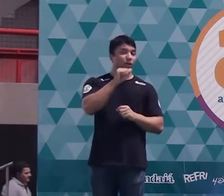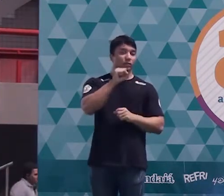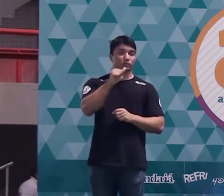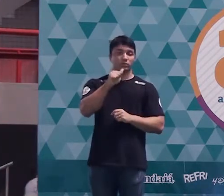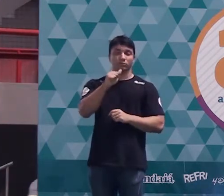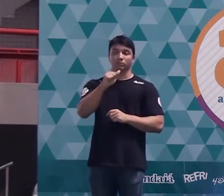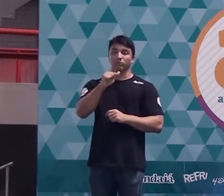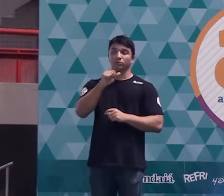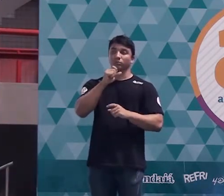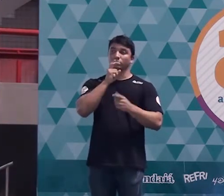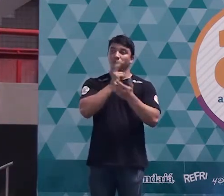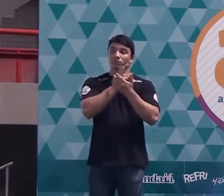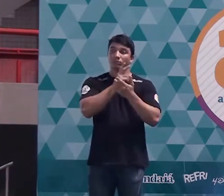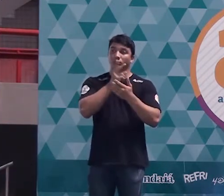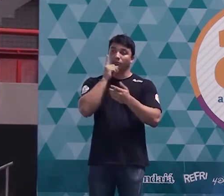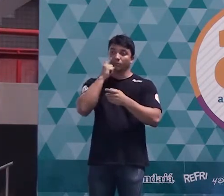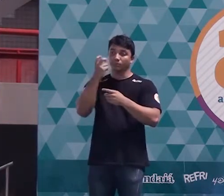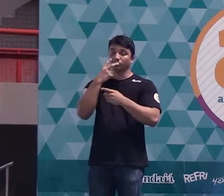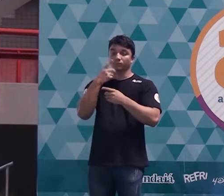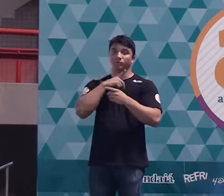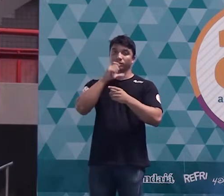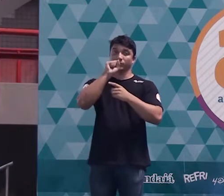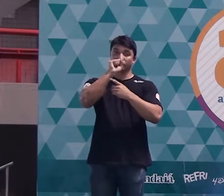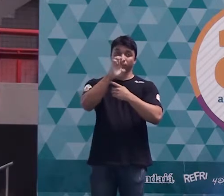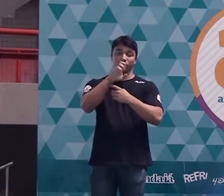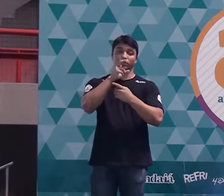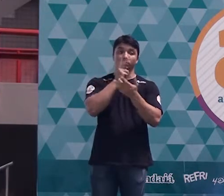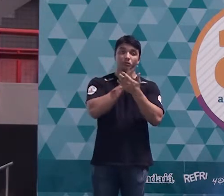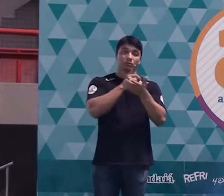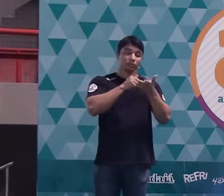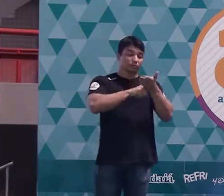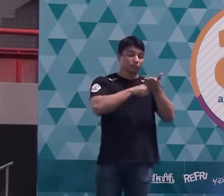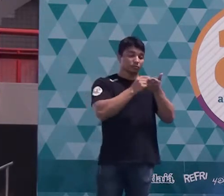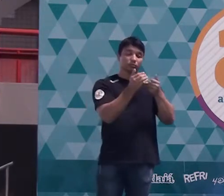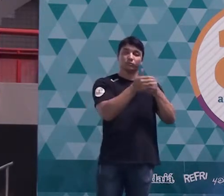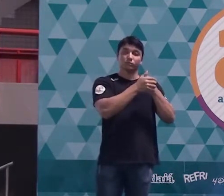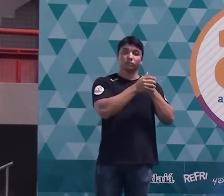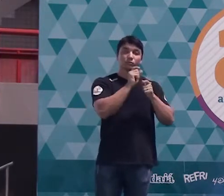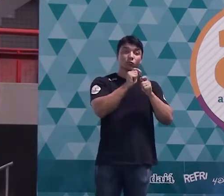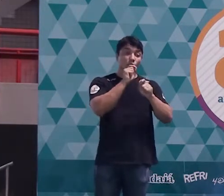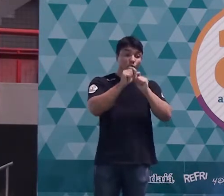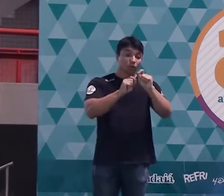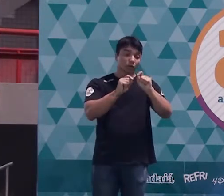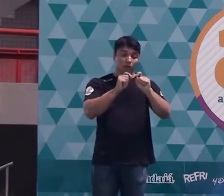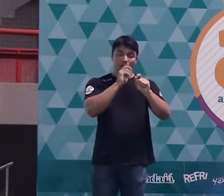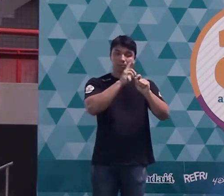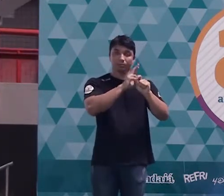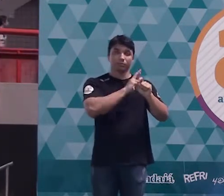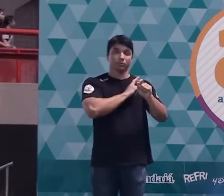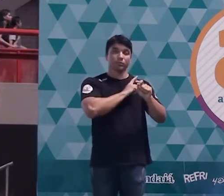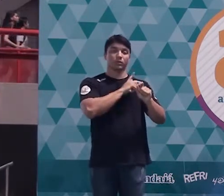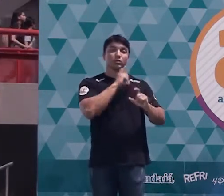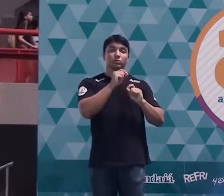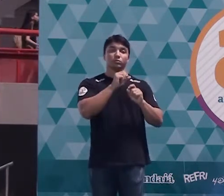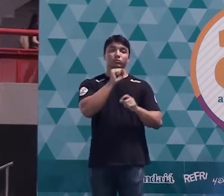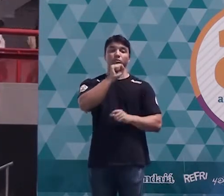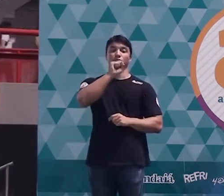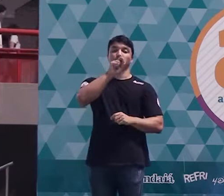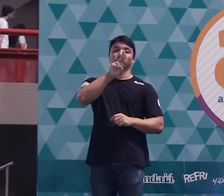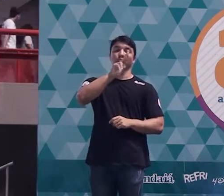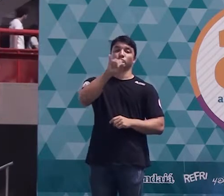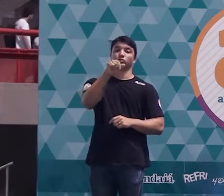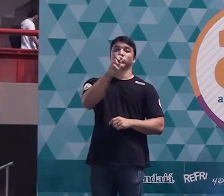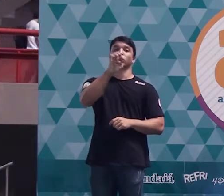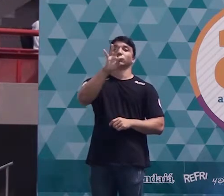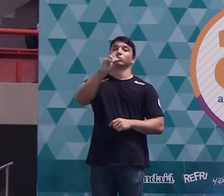Toda vida que você botar o dedo em cima do si e perguntar o quê, a resposta é o sujeito.